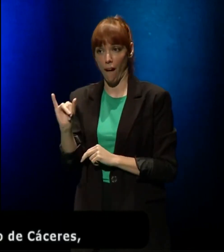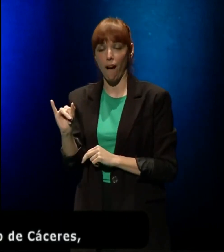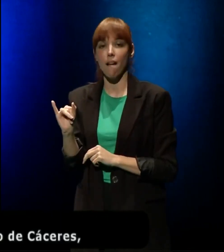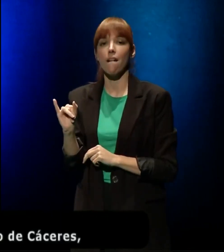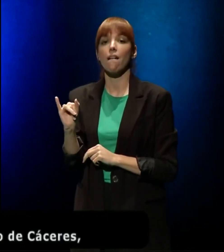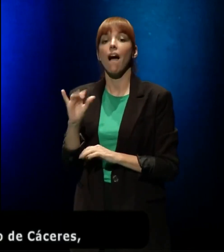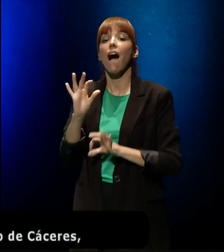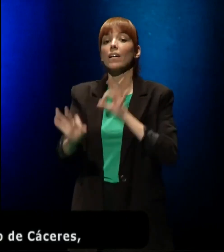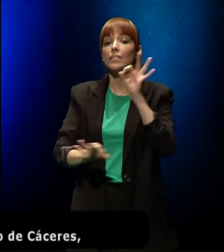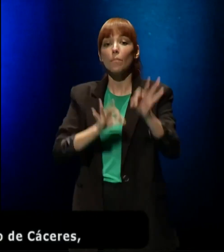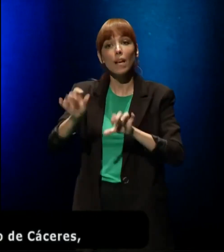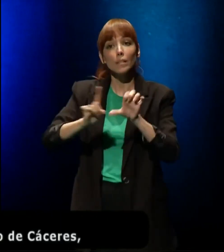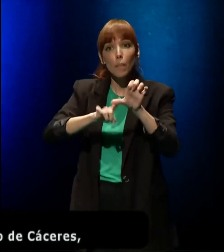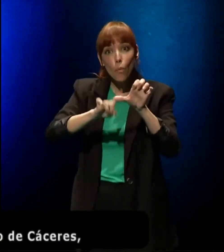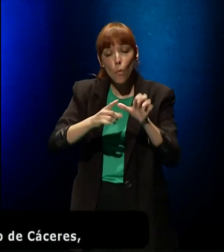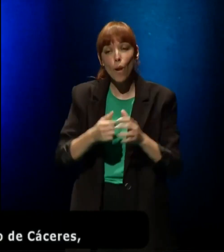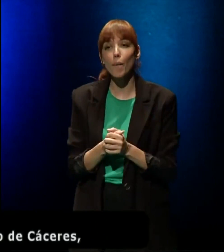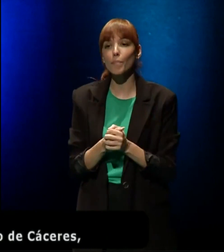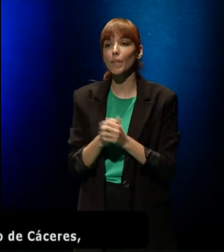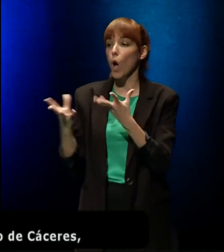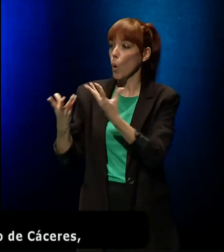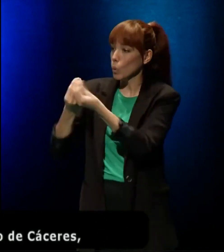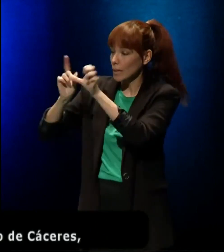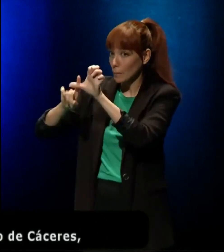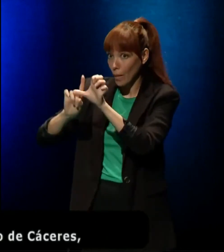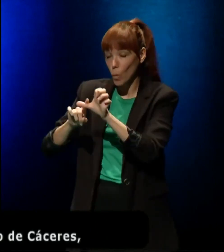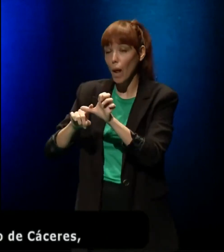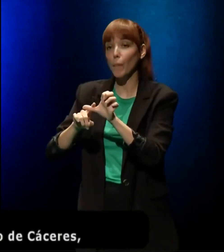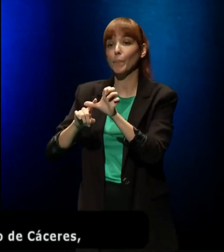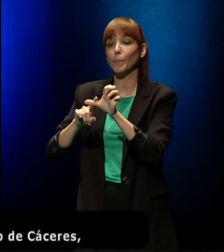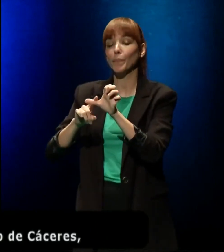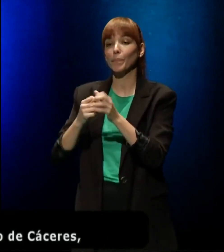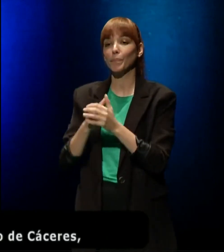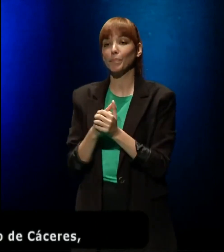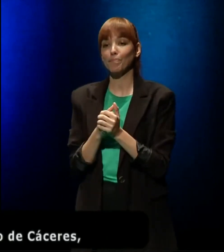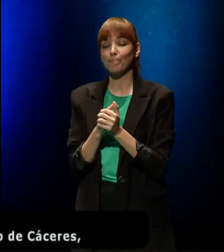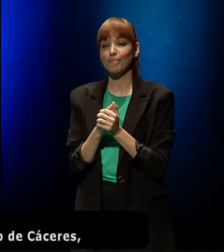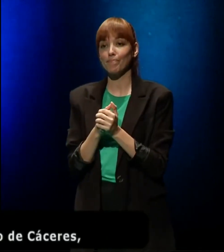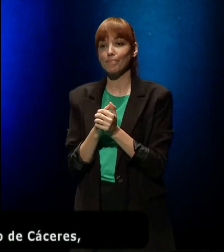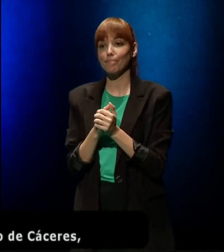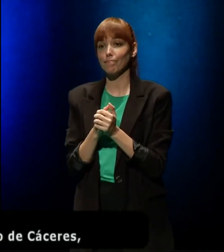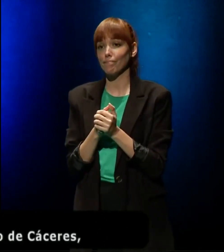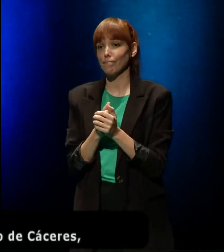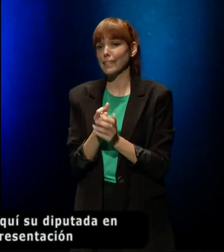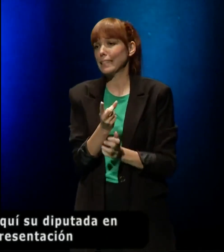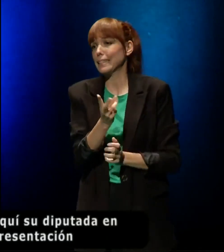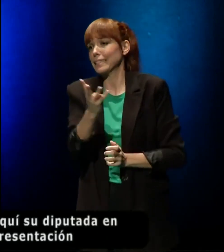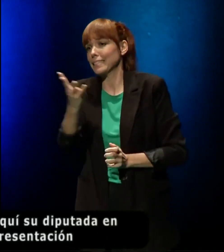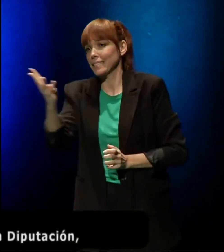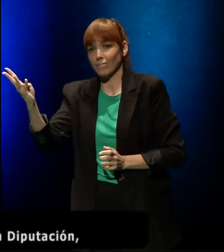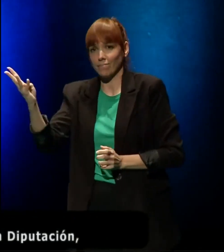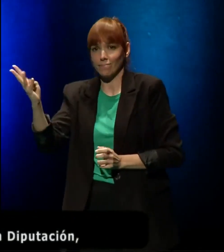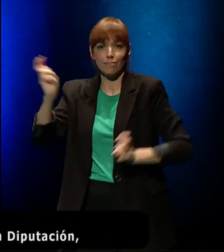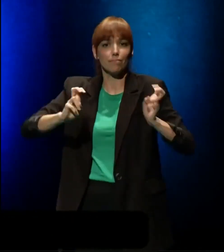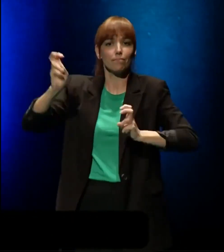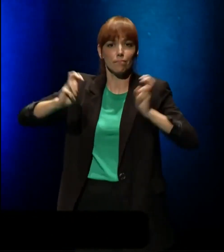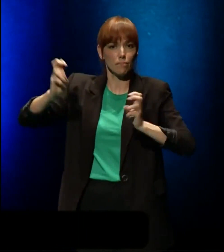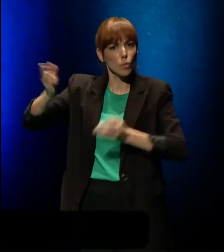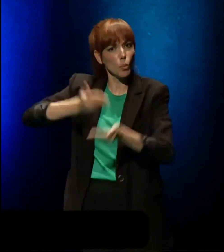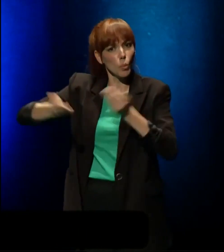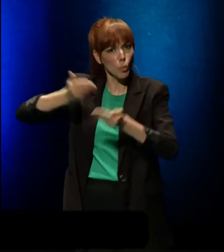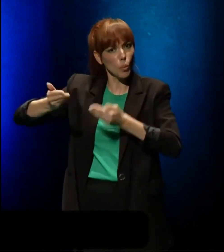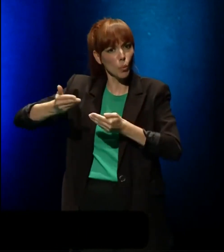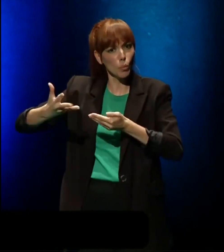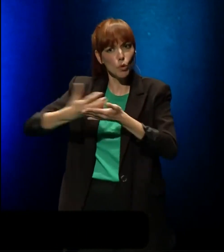Asamblea de Extremadura, la Junta de Extremadura y cuantas otras entidades han colaborado para